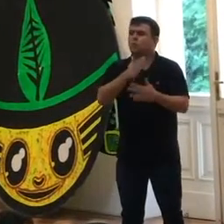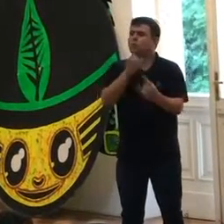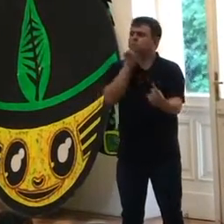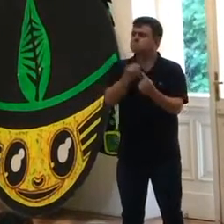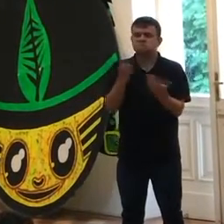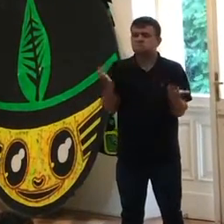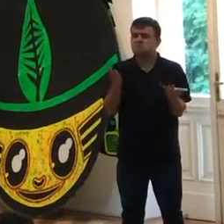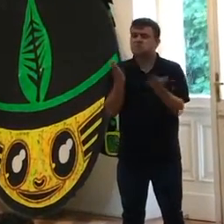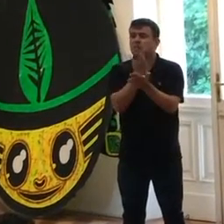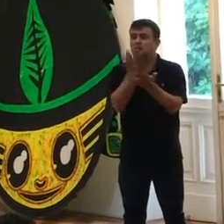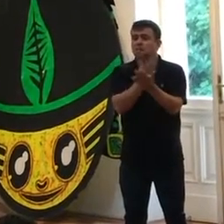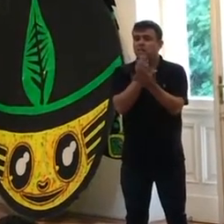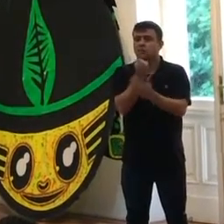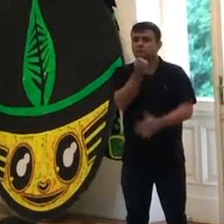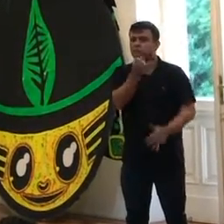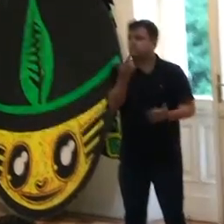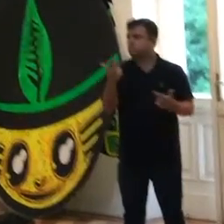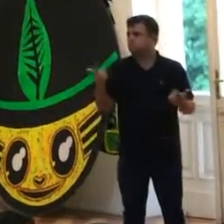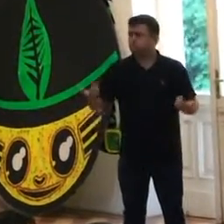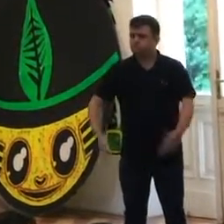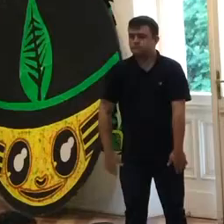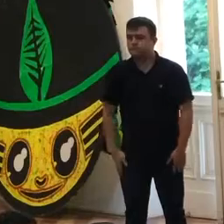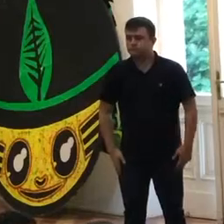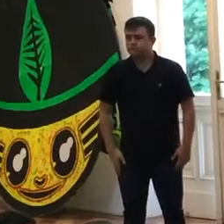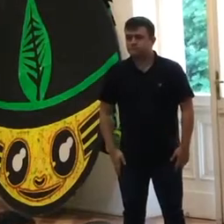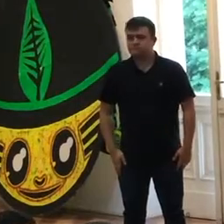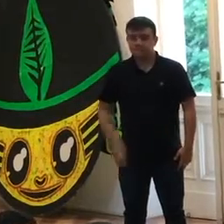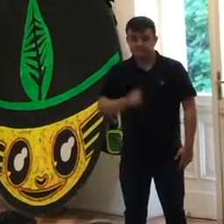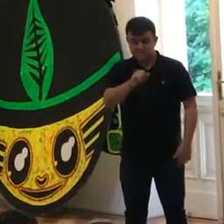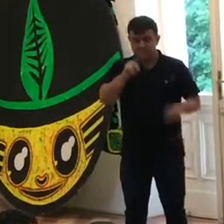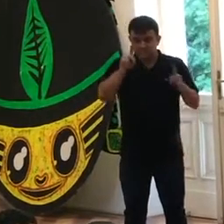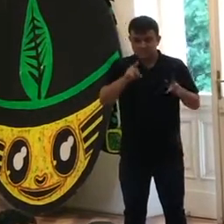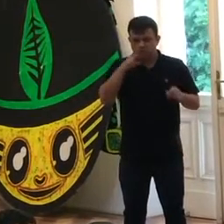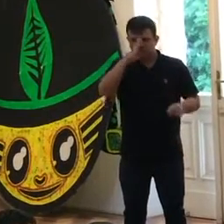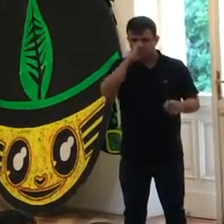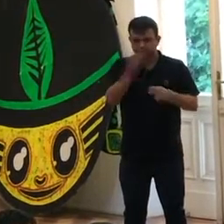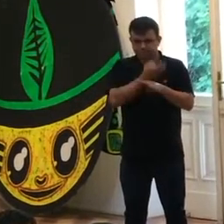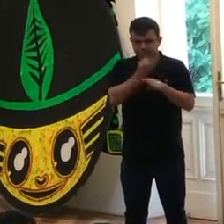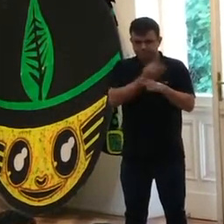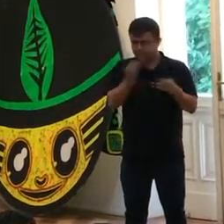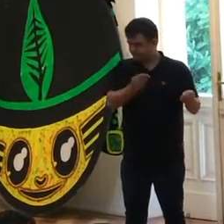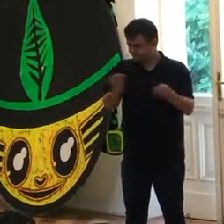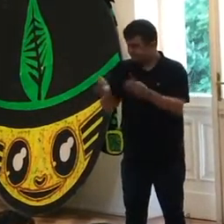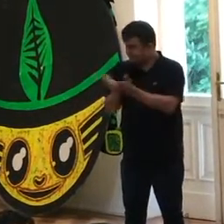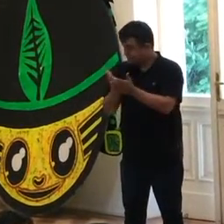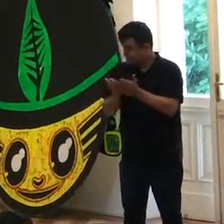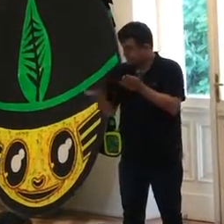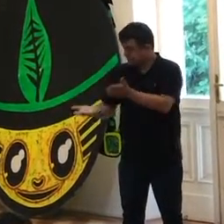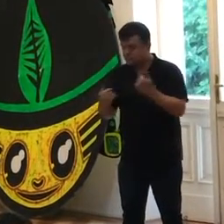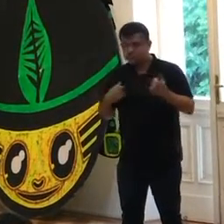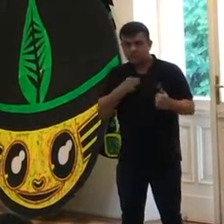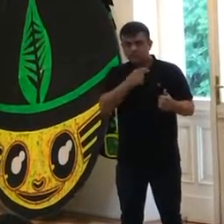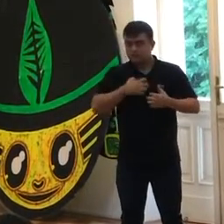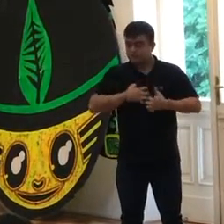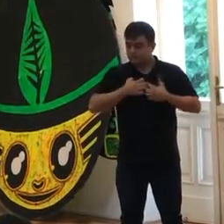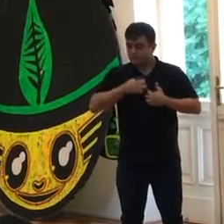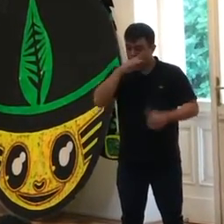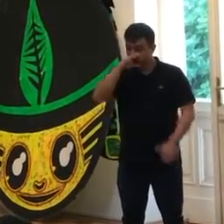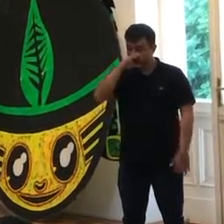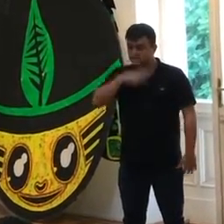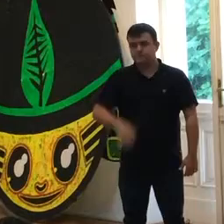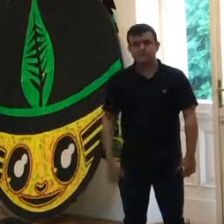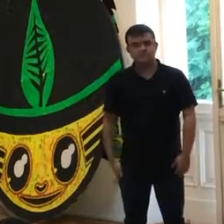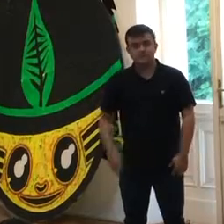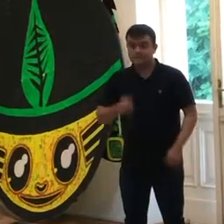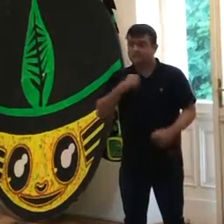gostava de livros. Por isso, se alguém de teimoso lhe dava um livro de presente, ela ficava furiosa.